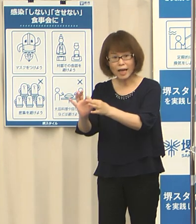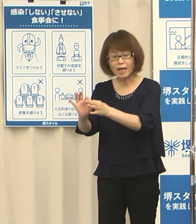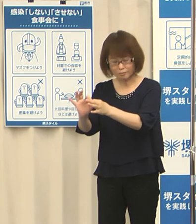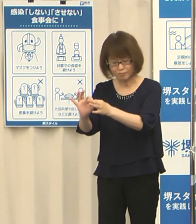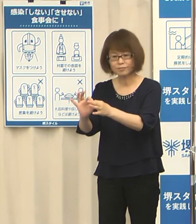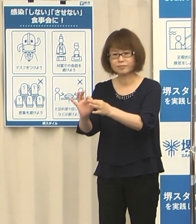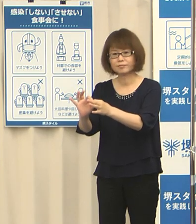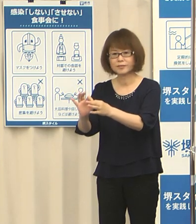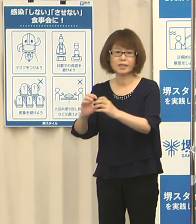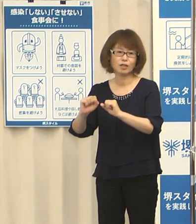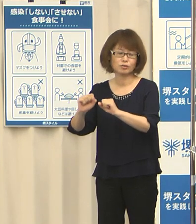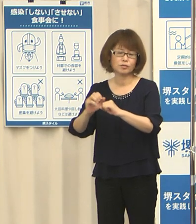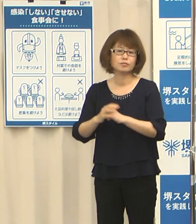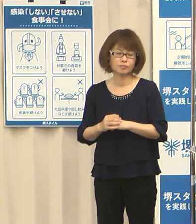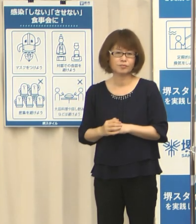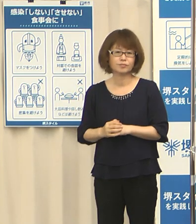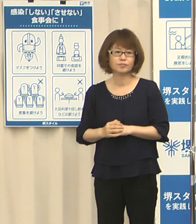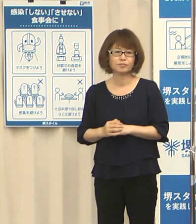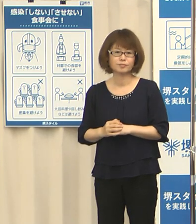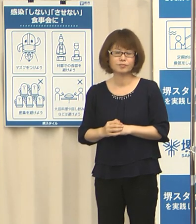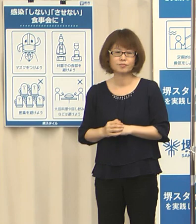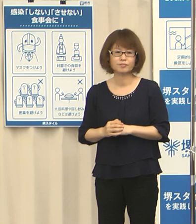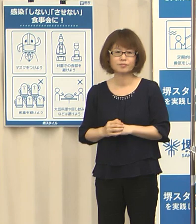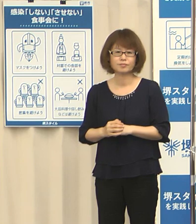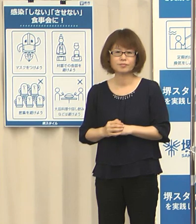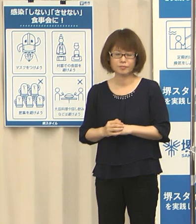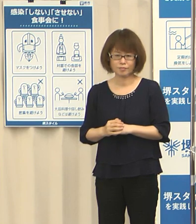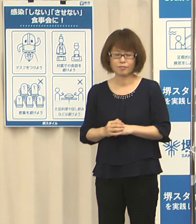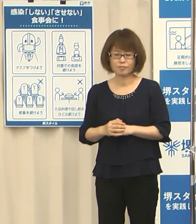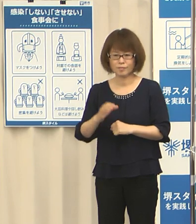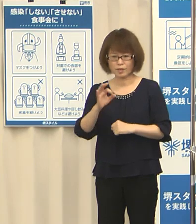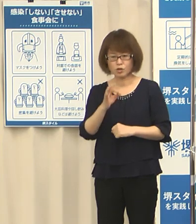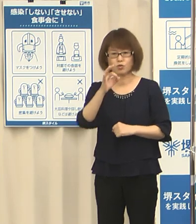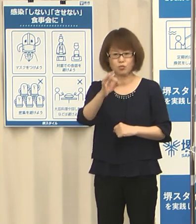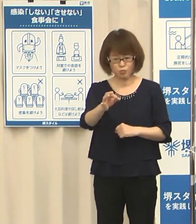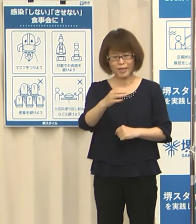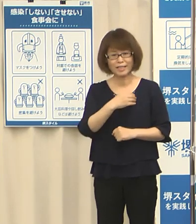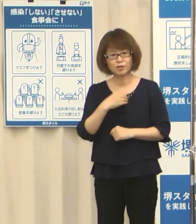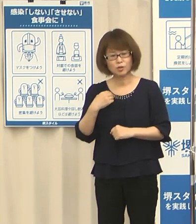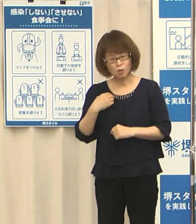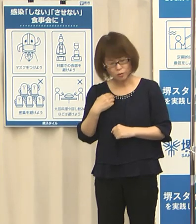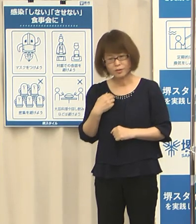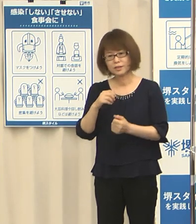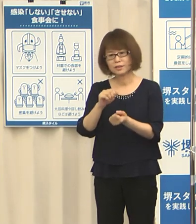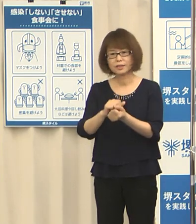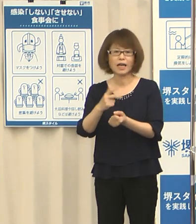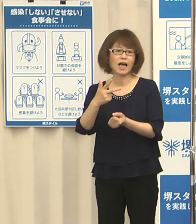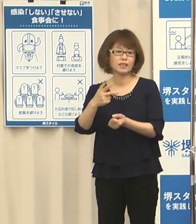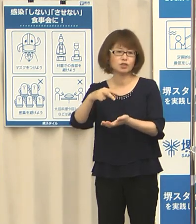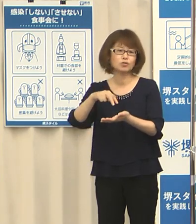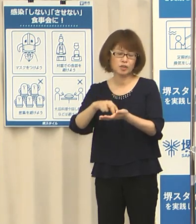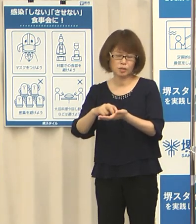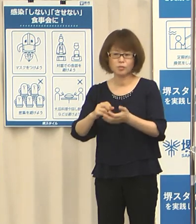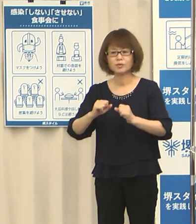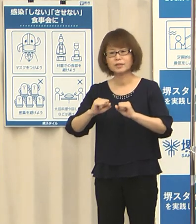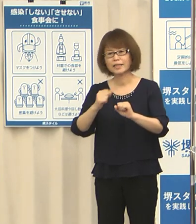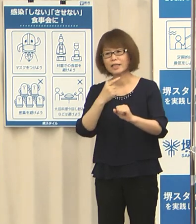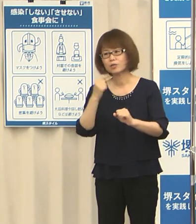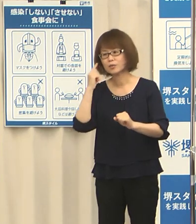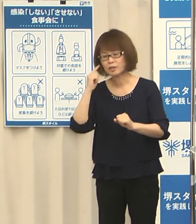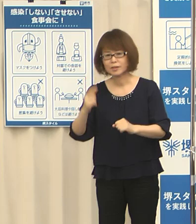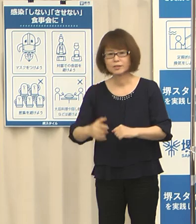刑務所であれば施設を通じて給付が受けられるように堺市として働きかけをしていきたいと考えております